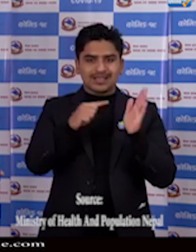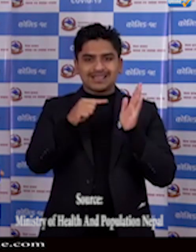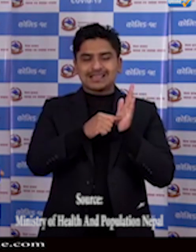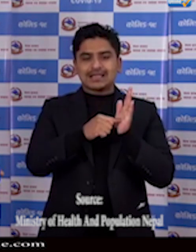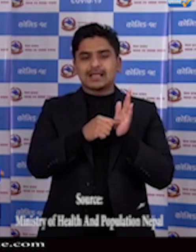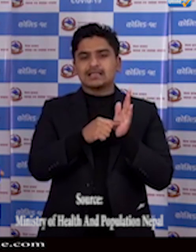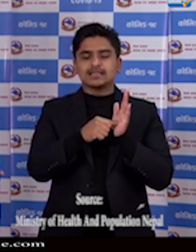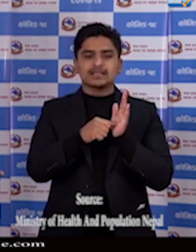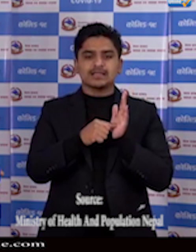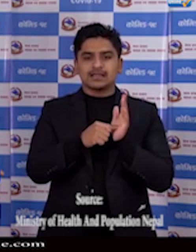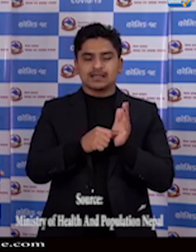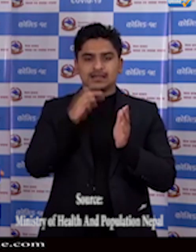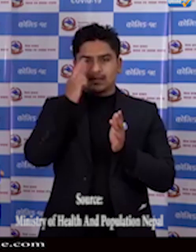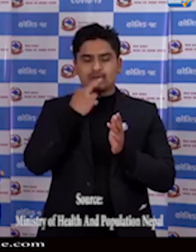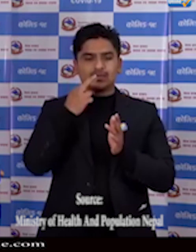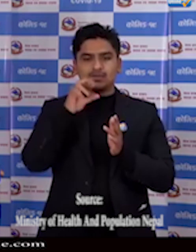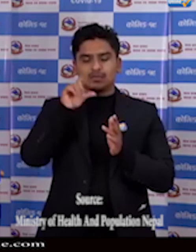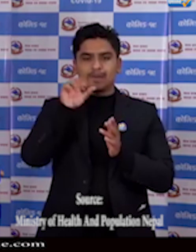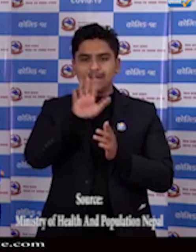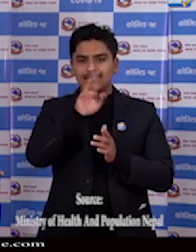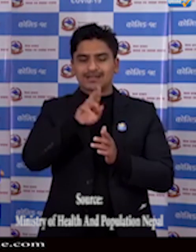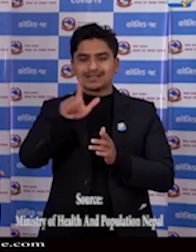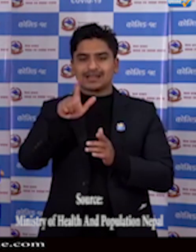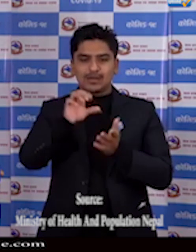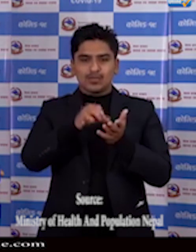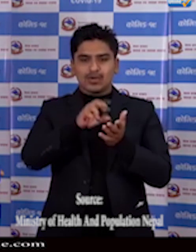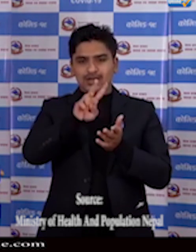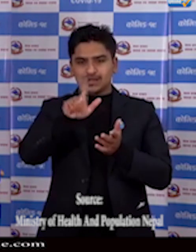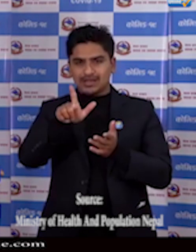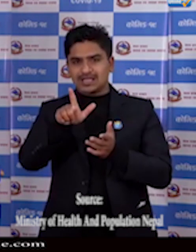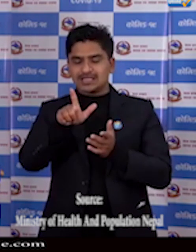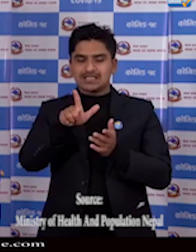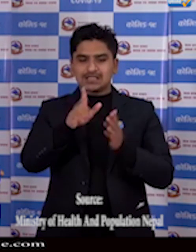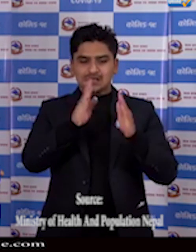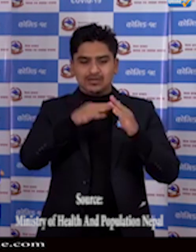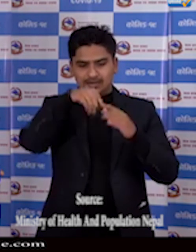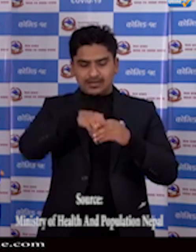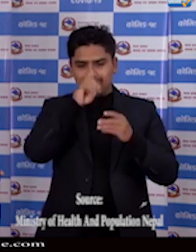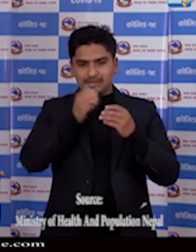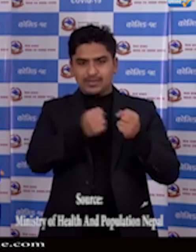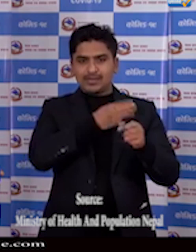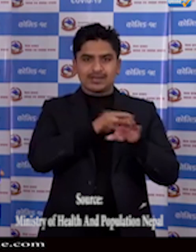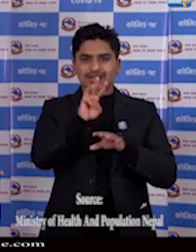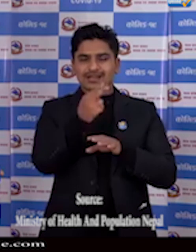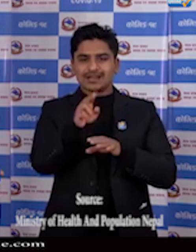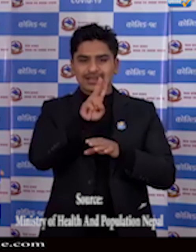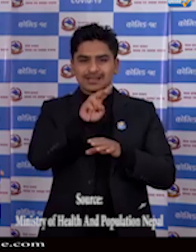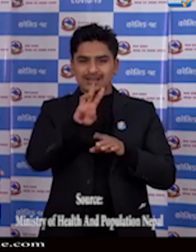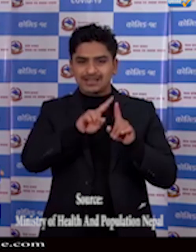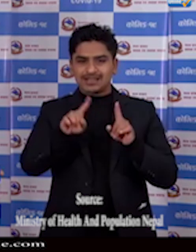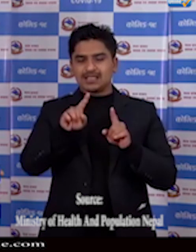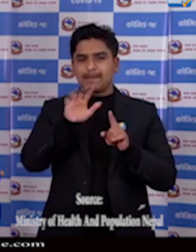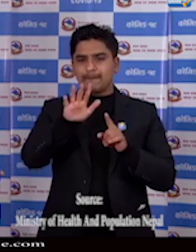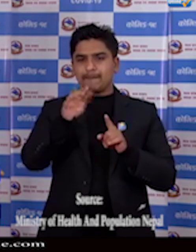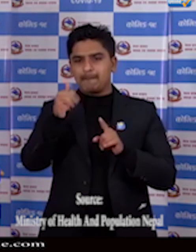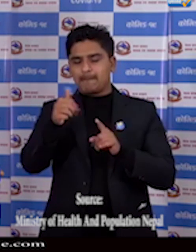कास्कीका रूपा 5 र 7 का, पोखरा 27 का क्वारेन्टाइनमा रहेका व्यक्तिहरू हुनुहुन्छ। 3 जना